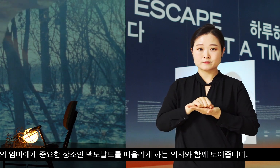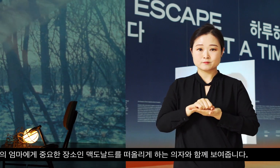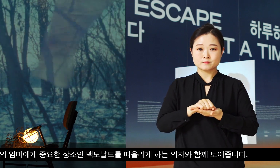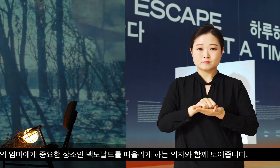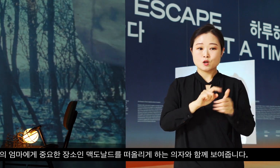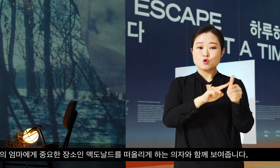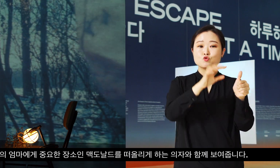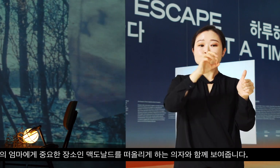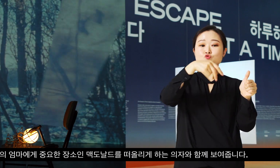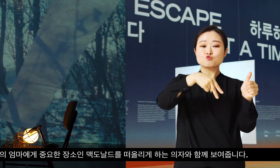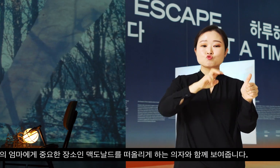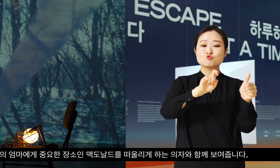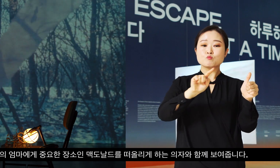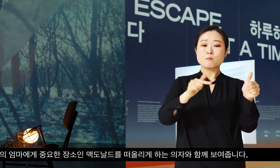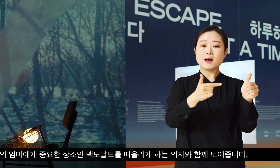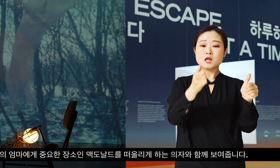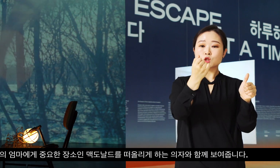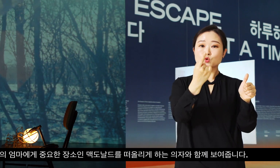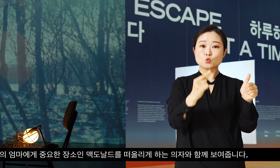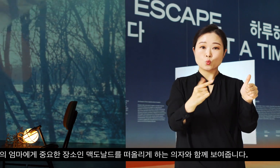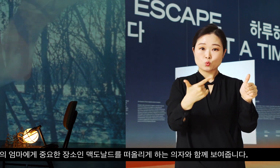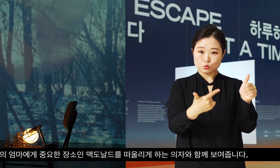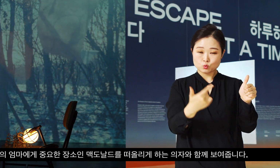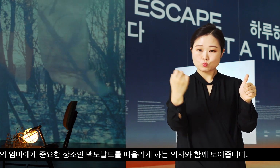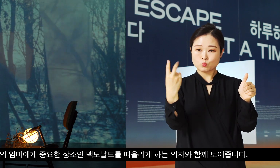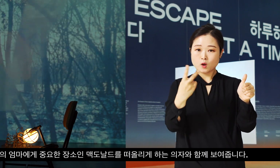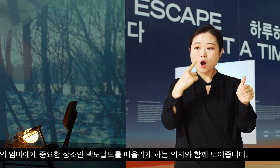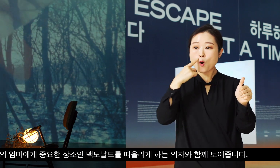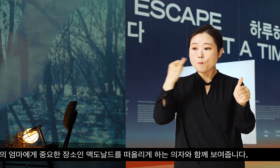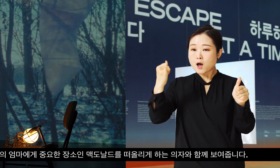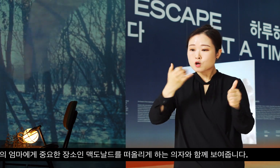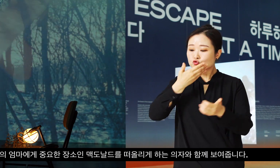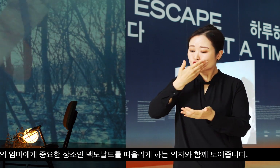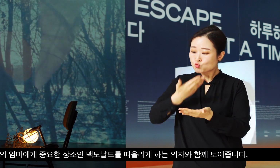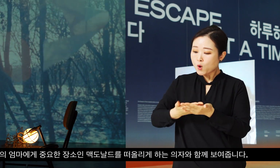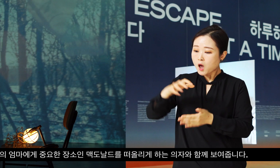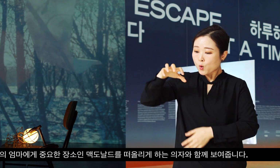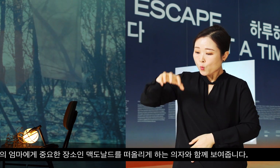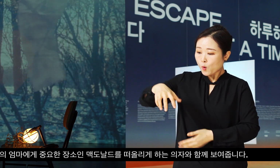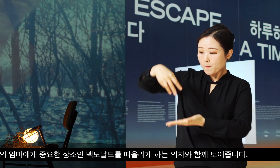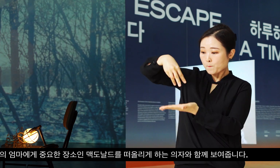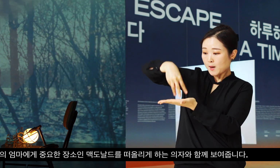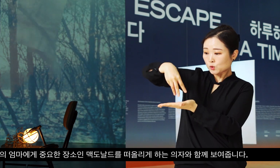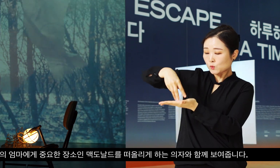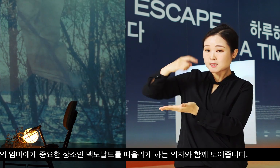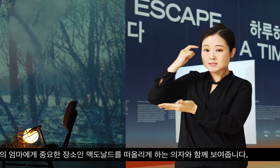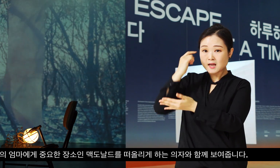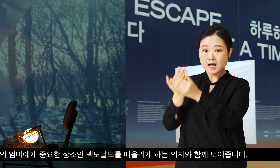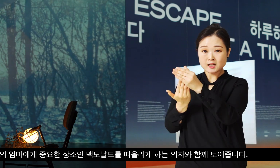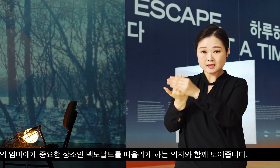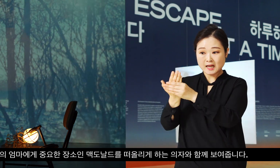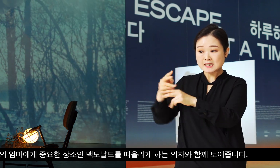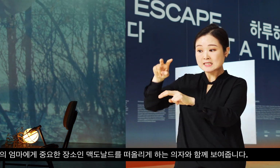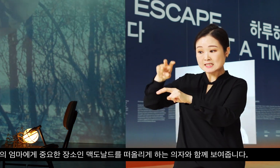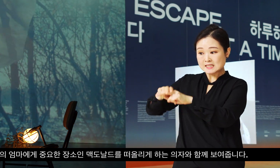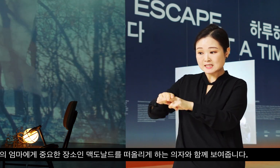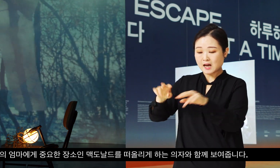유만혼과 그의 엄마에게 중요한 장소인 맥도날드를 떠올리게 하는 의자와 함께 보여줍니다.